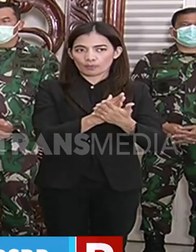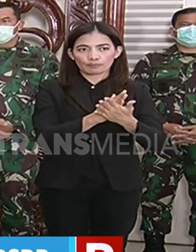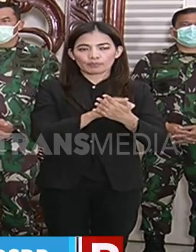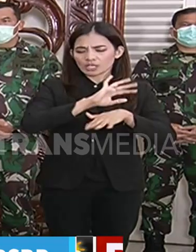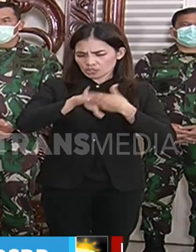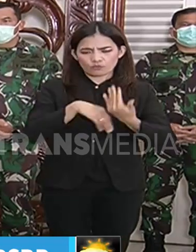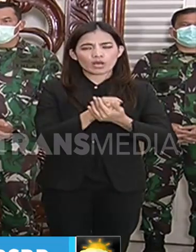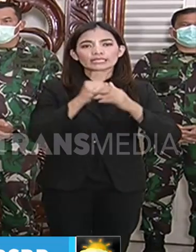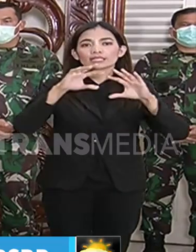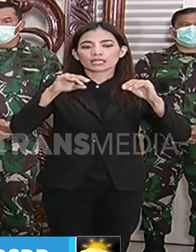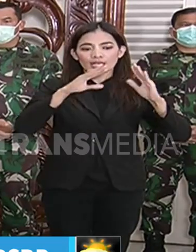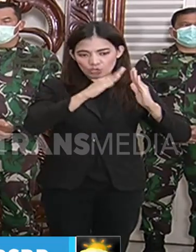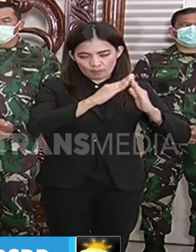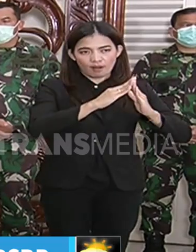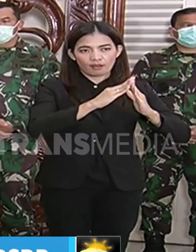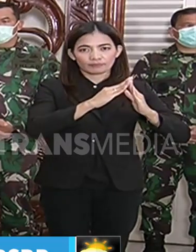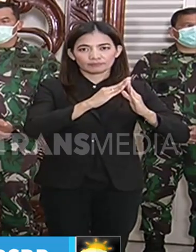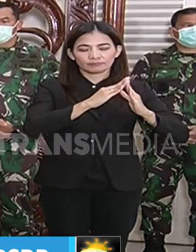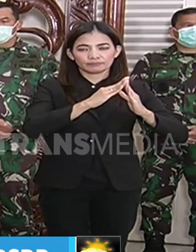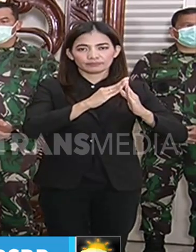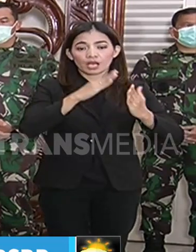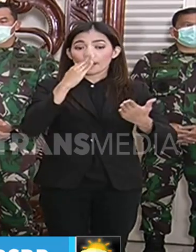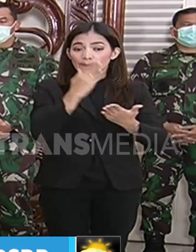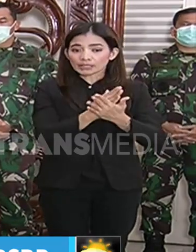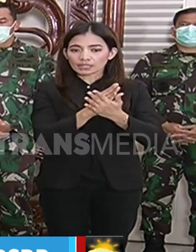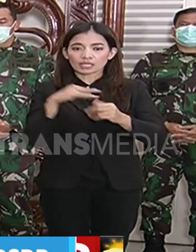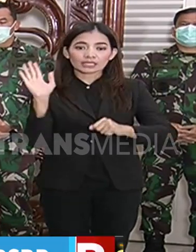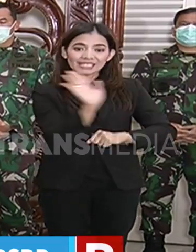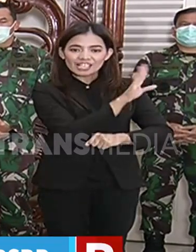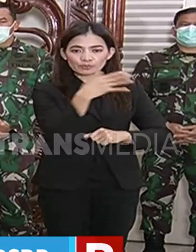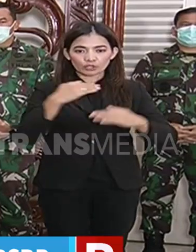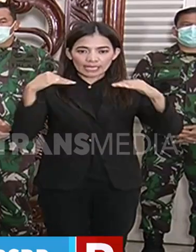rumah, begitu juga dengan pembatasan